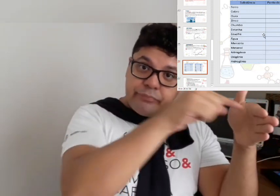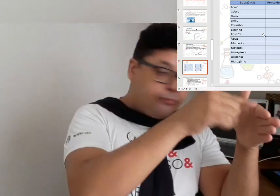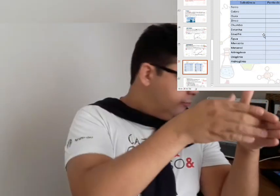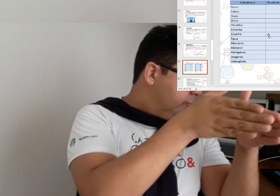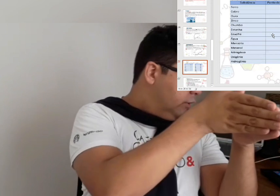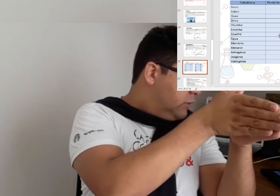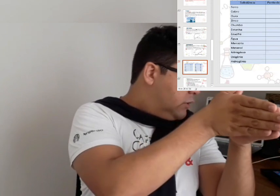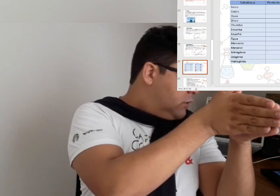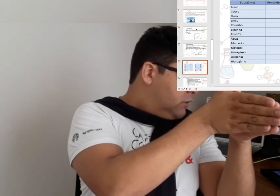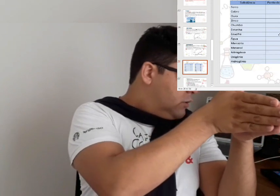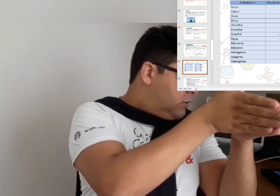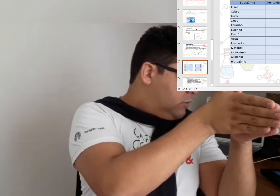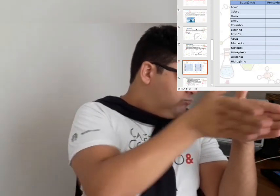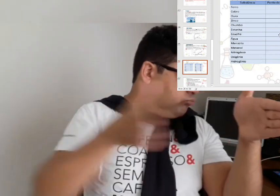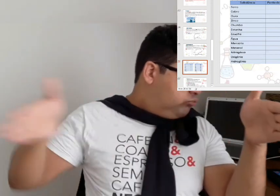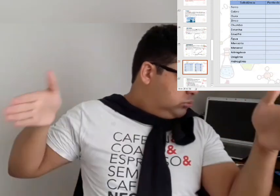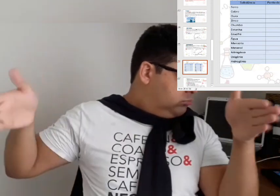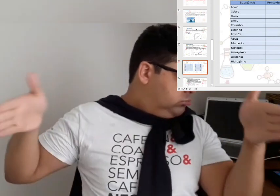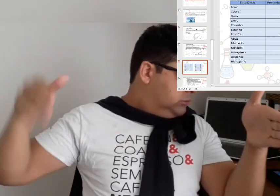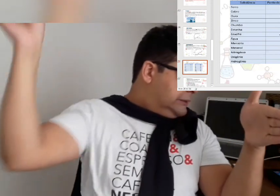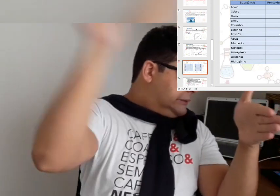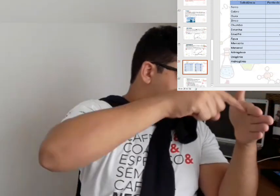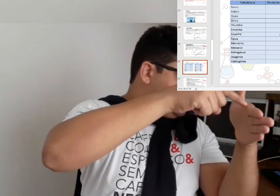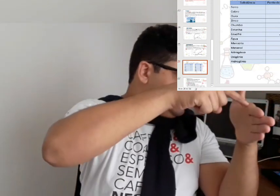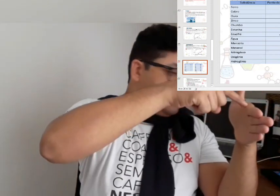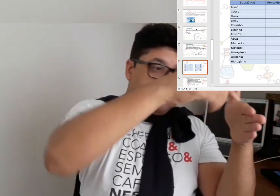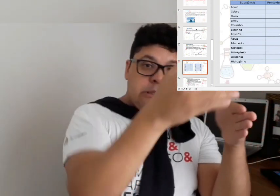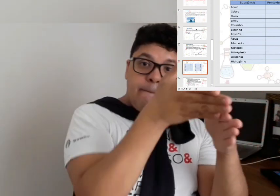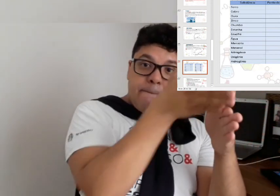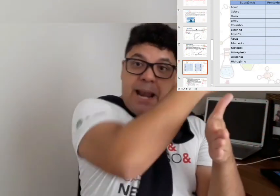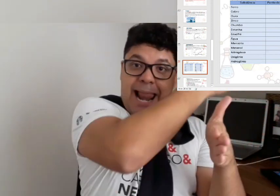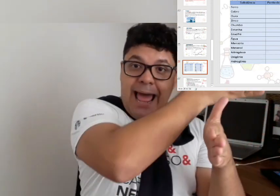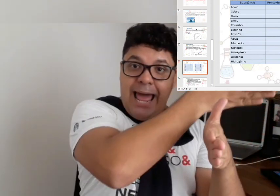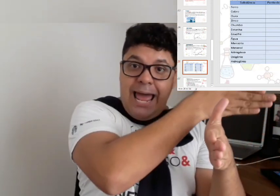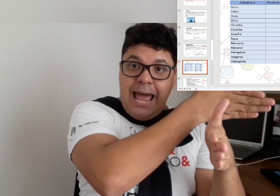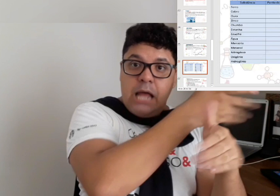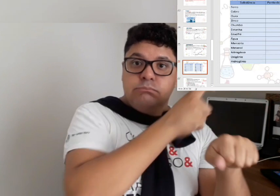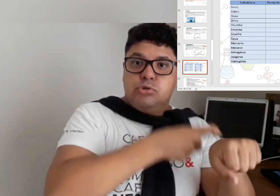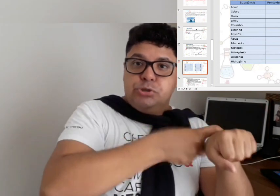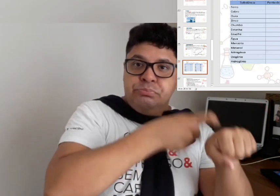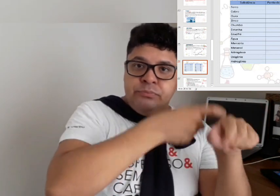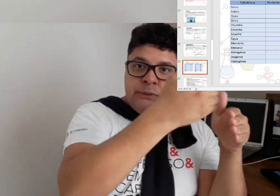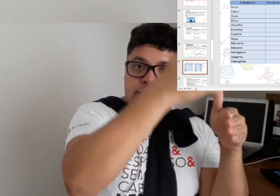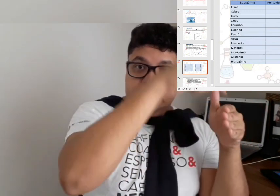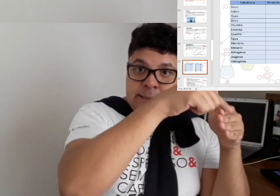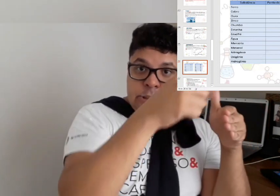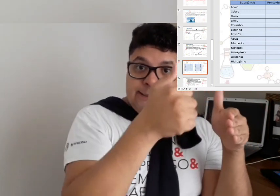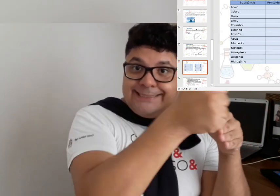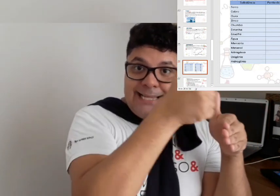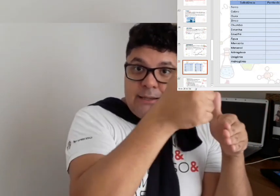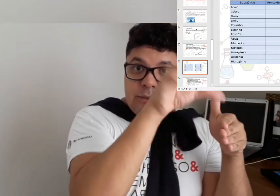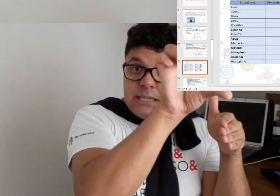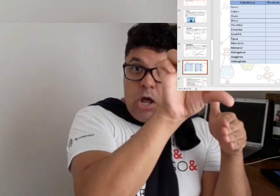está sólido. Em 119, ele está sólido e líquido. E acima de 119, ele está